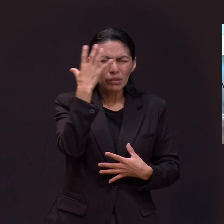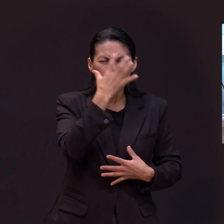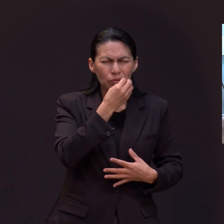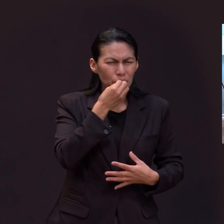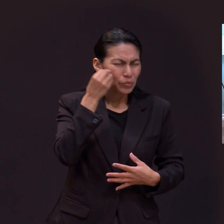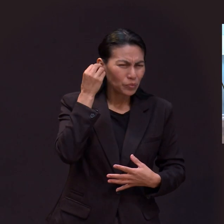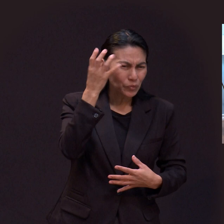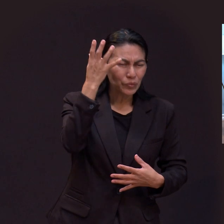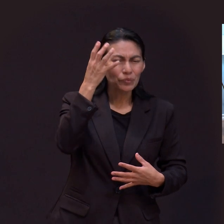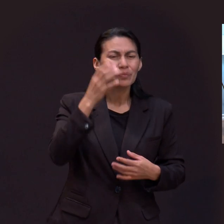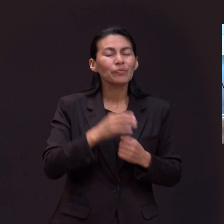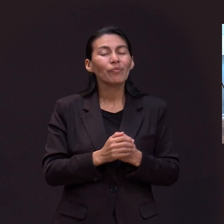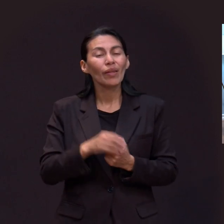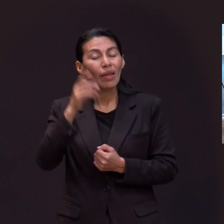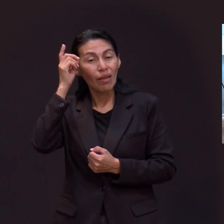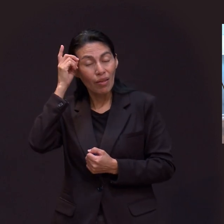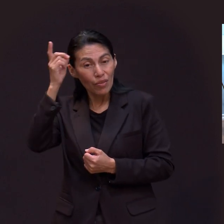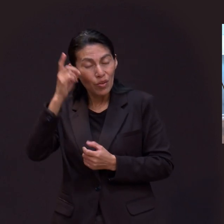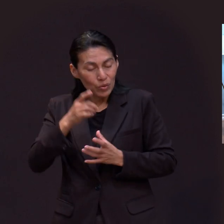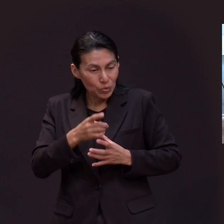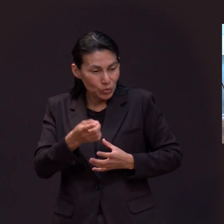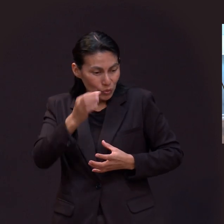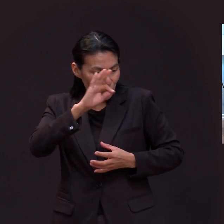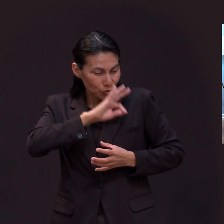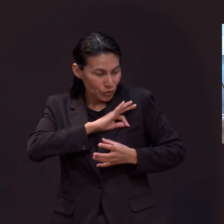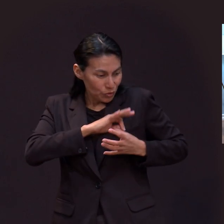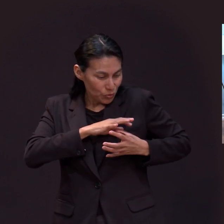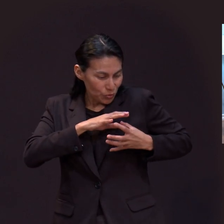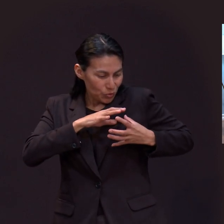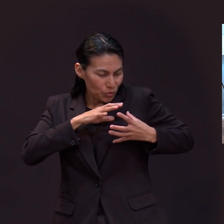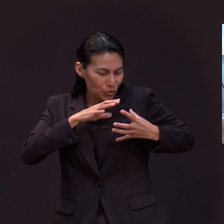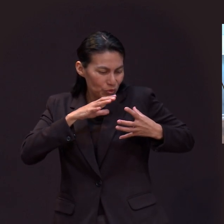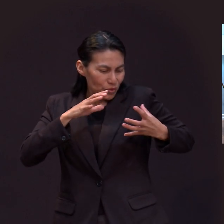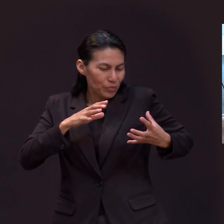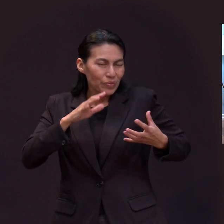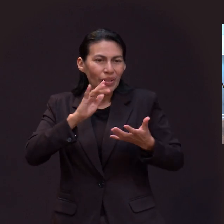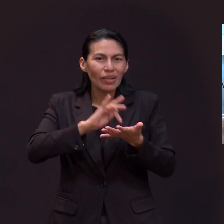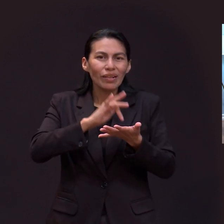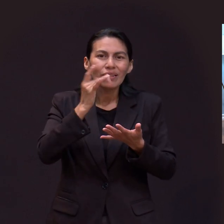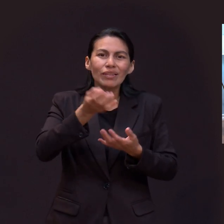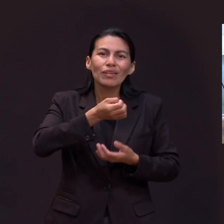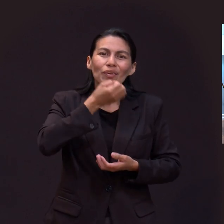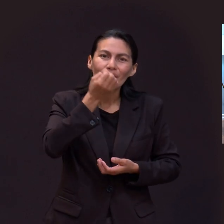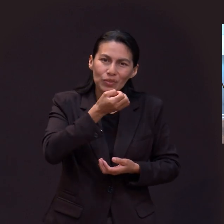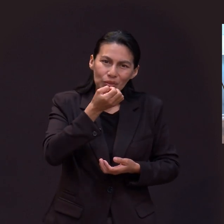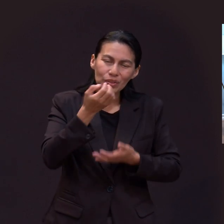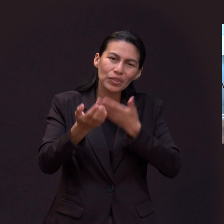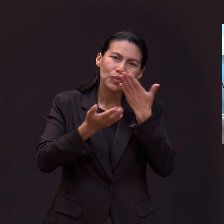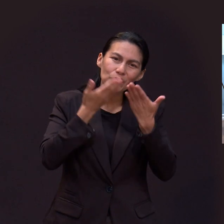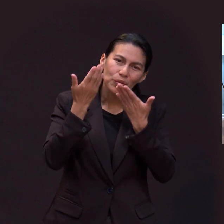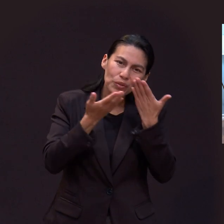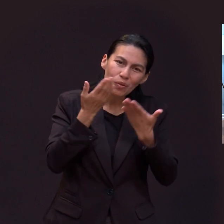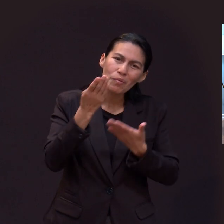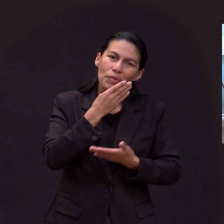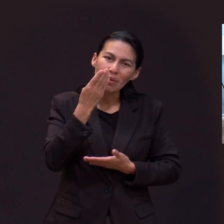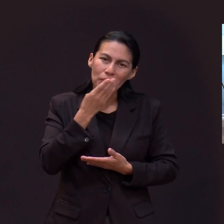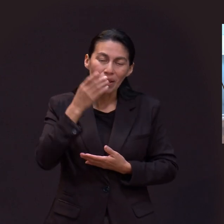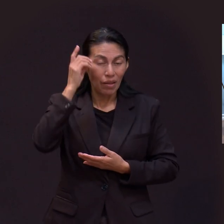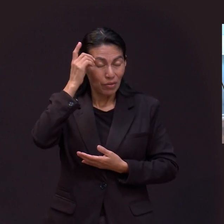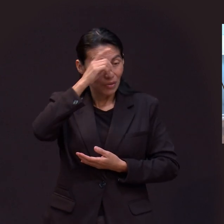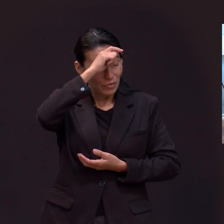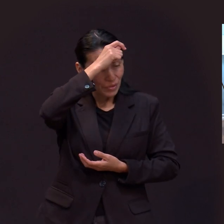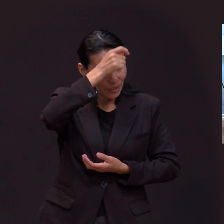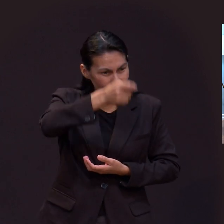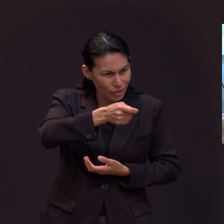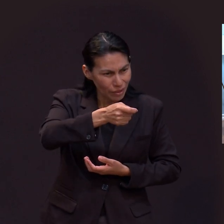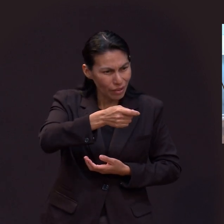maravillosa que dios ha hecho crecer en ustedes a través de la oración y el estudio que dios